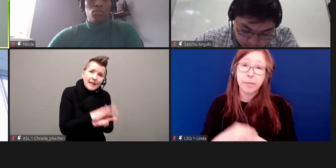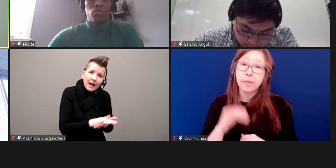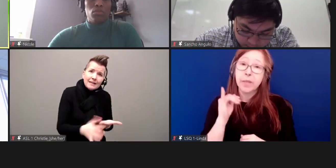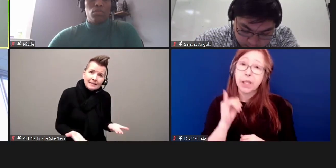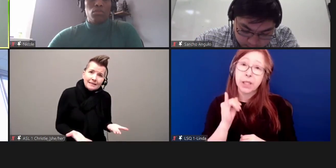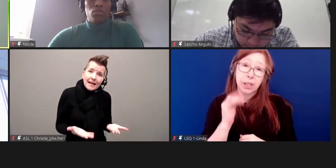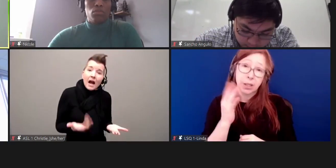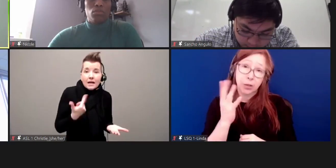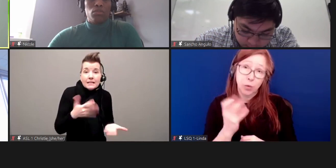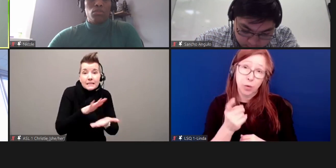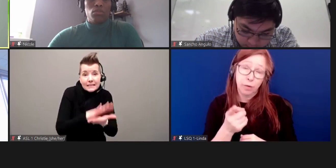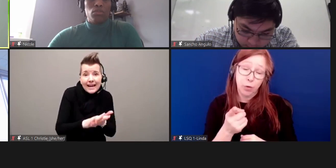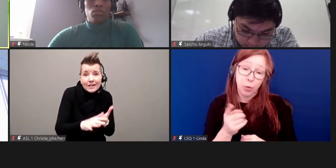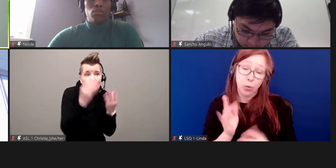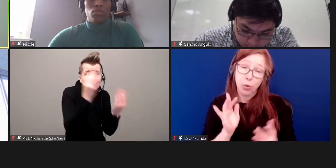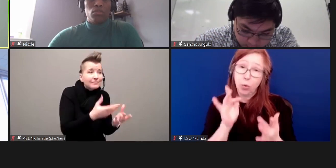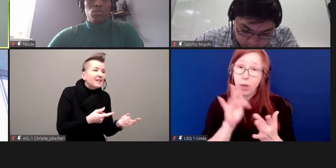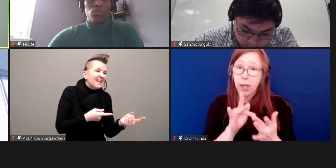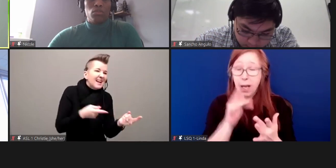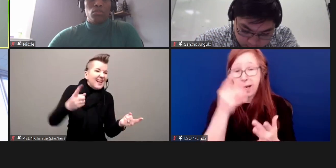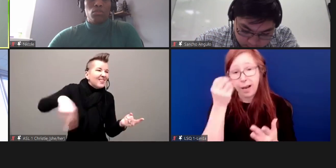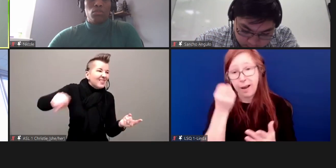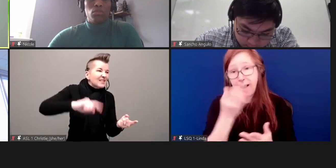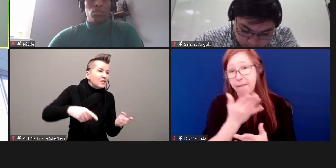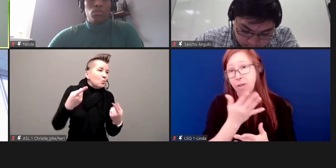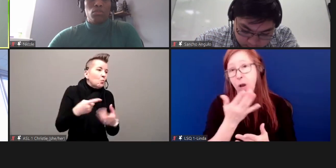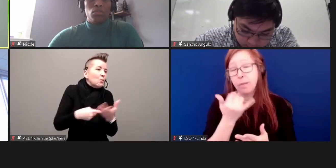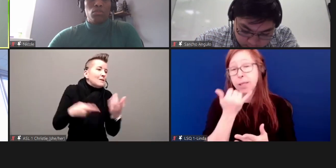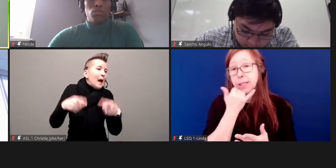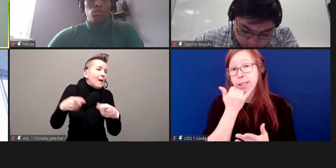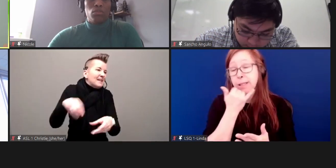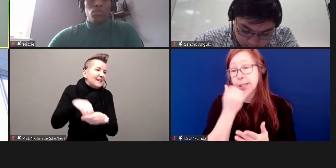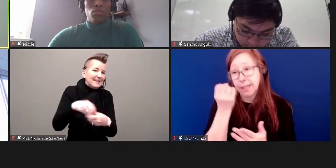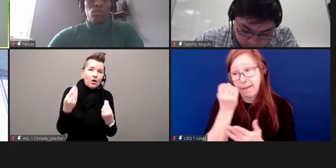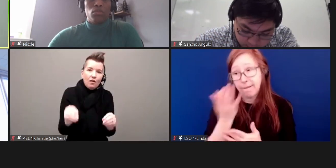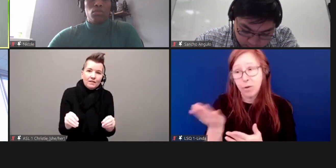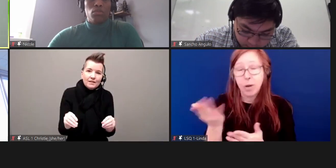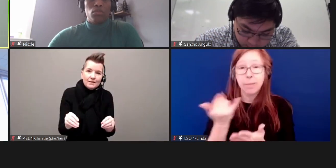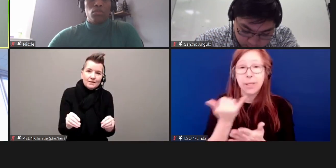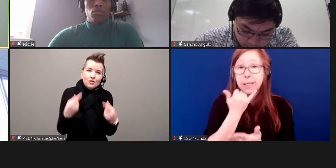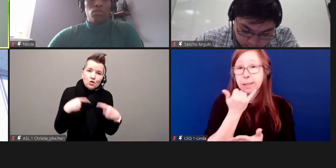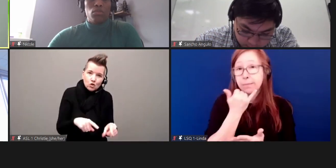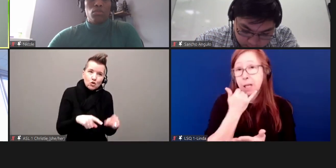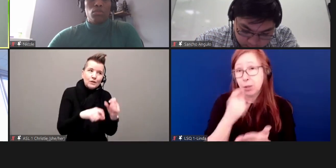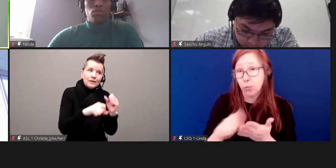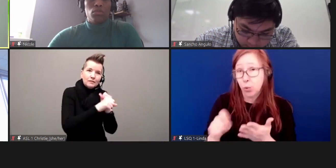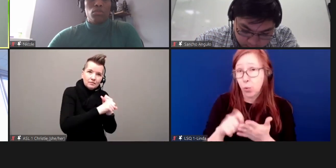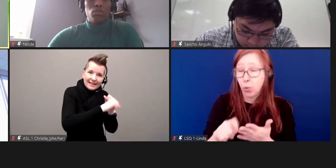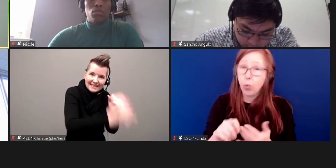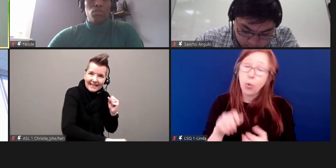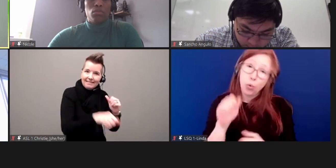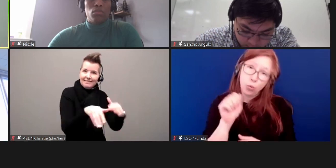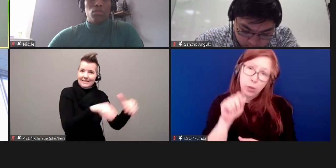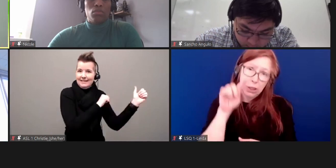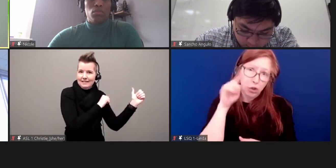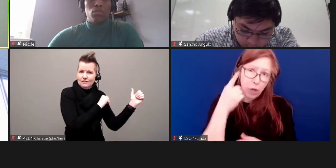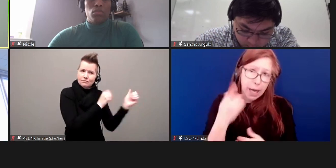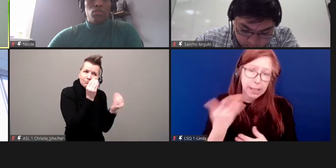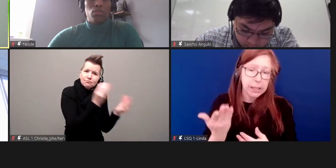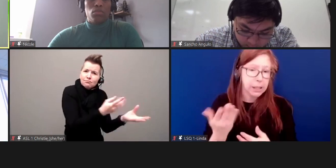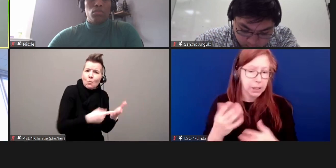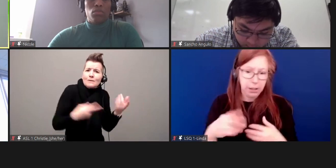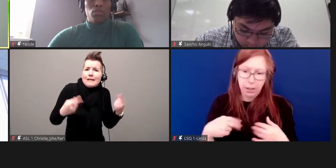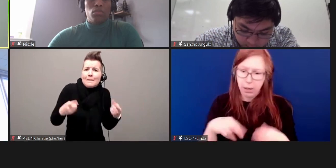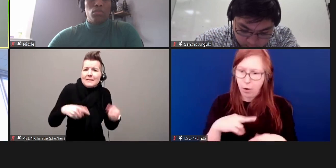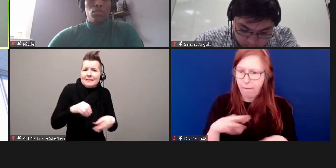contacter pour leur dire ce qui se passe au bureau, c'est une gentillesse de le faire, c'est ce que nous faisons.